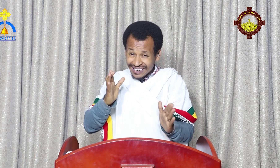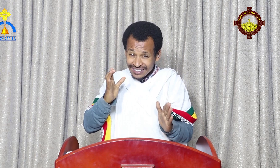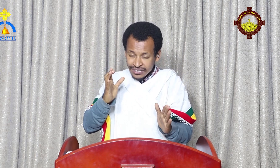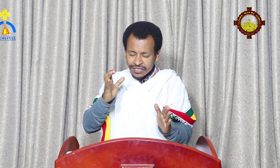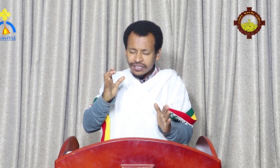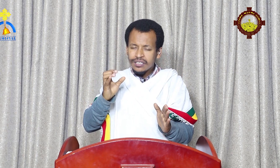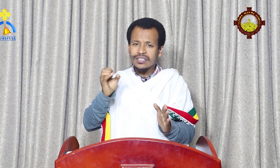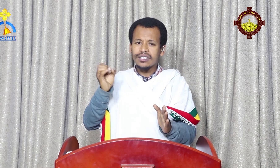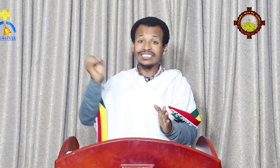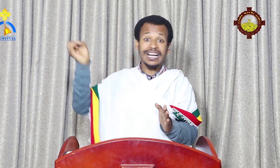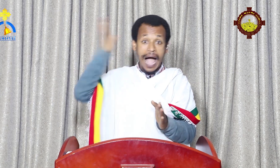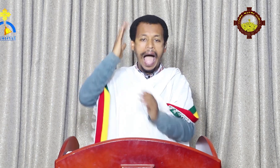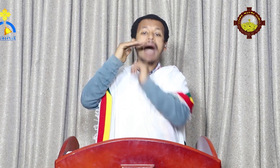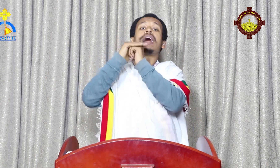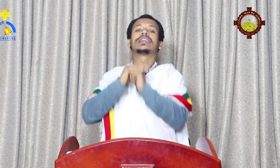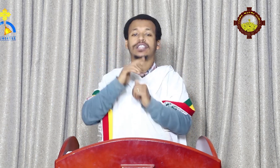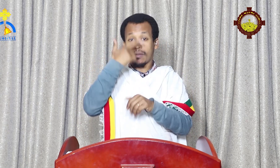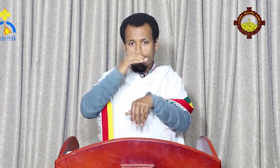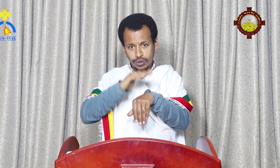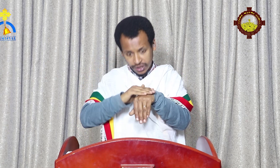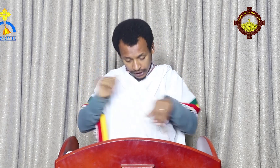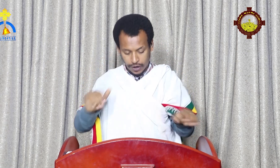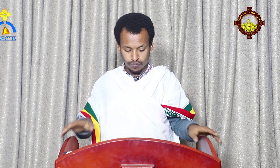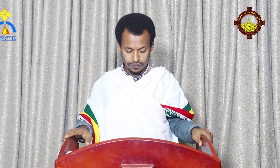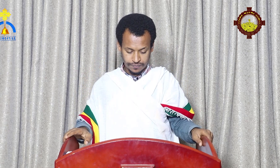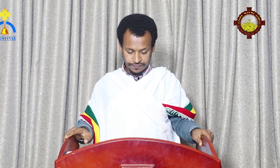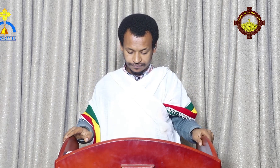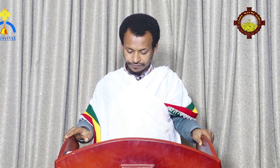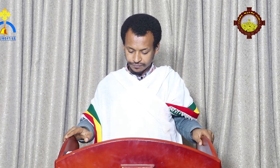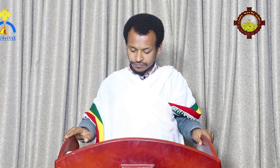የቅዱሳን የሰጋ አማልክት ተብሎ ይጠራሉ።